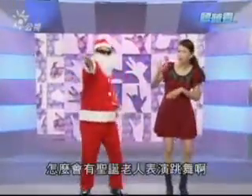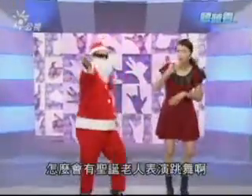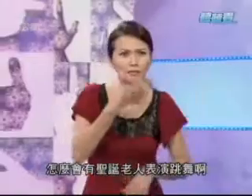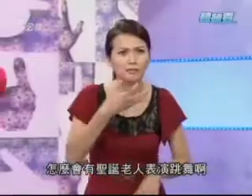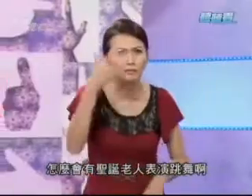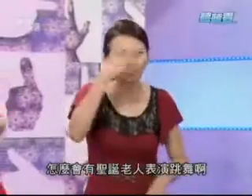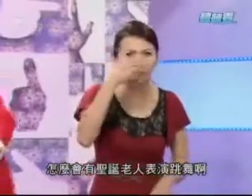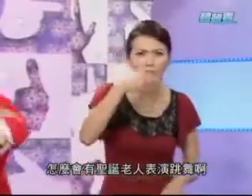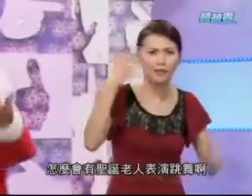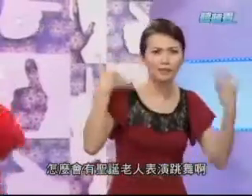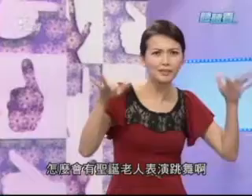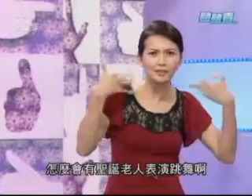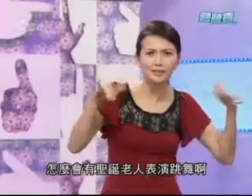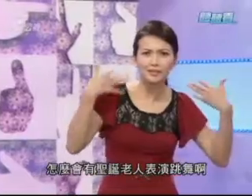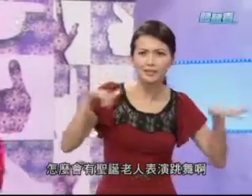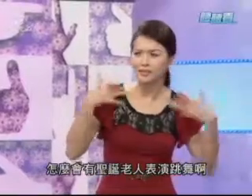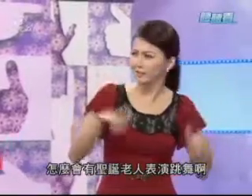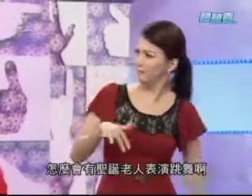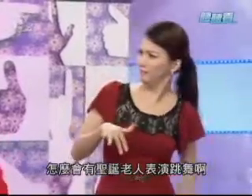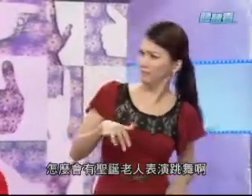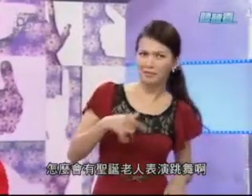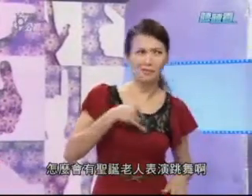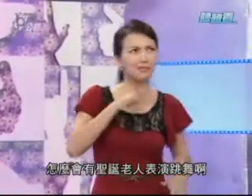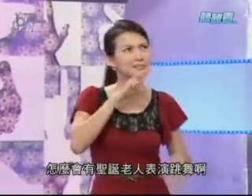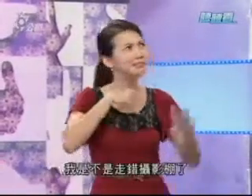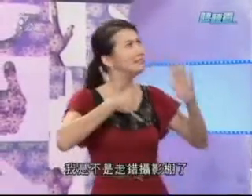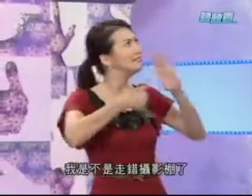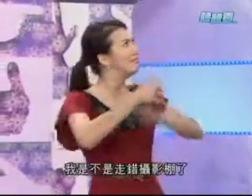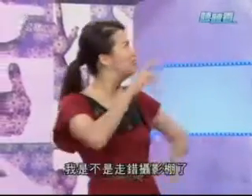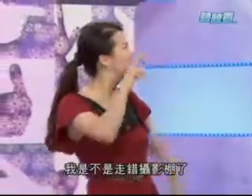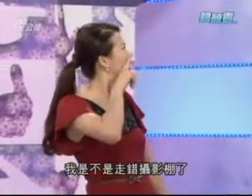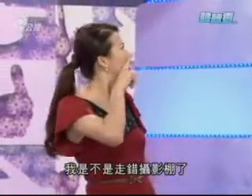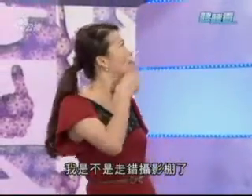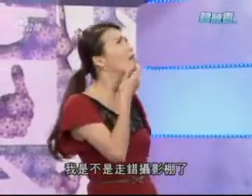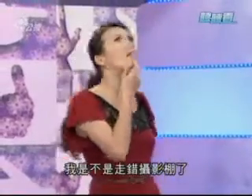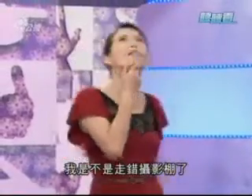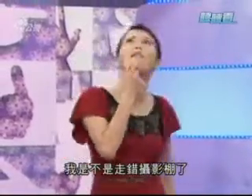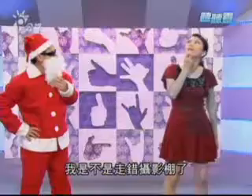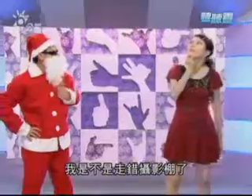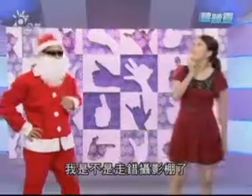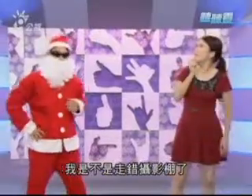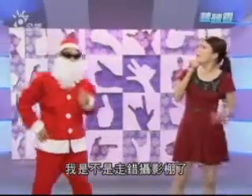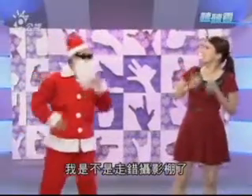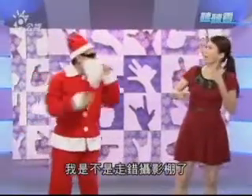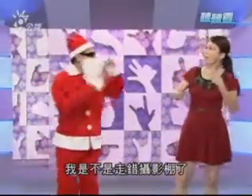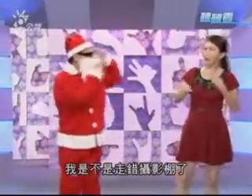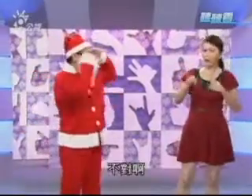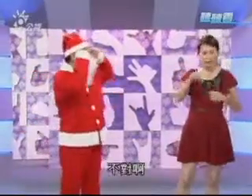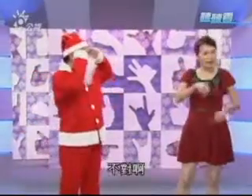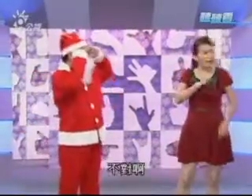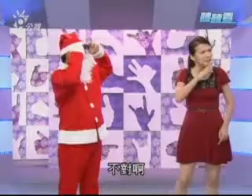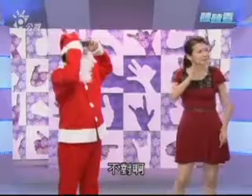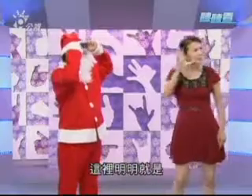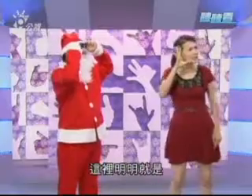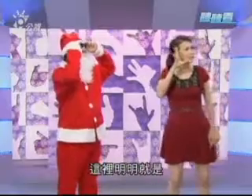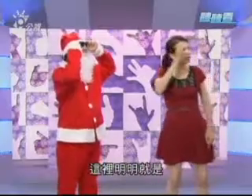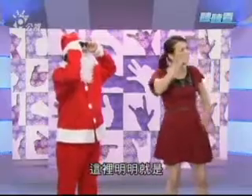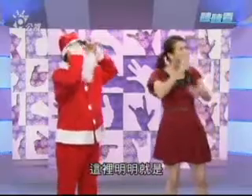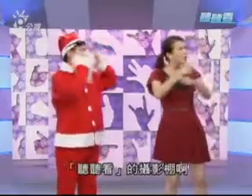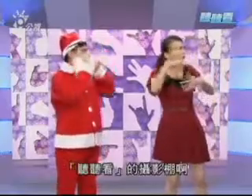怎么会有圣诞老人表演跳舞啊？我是不是走错摄影棚了？不对啊，这里明明就是听听看